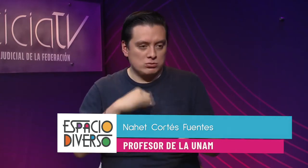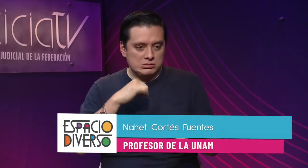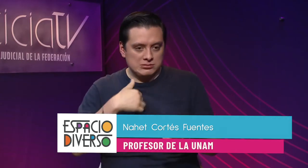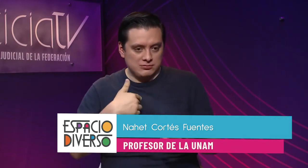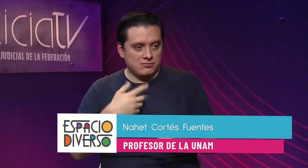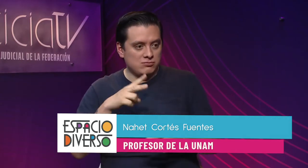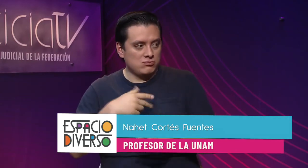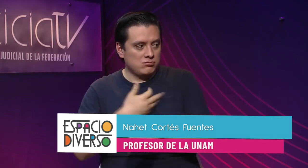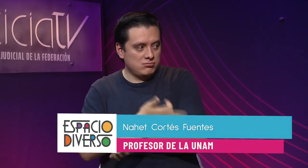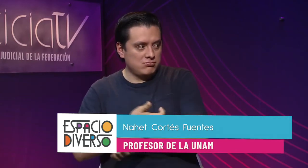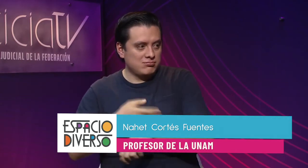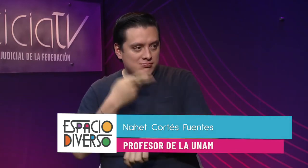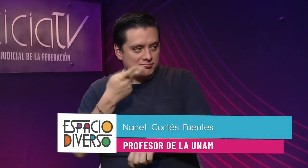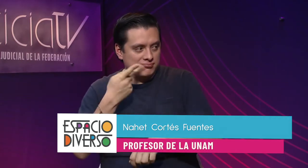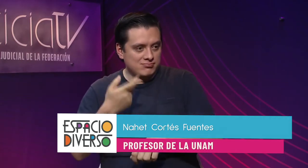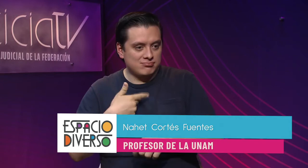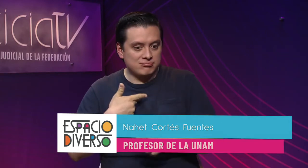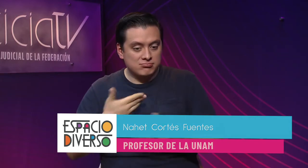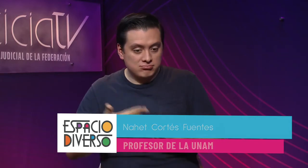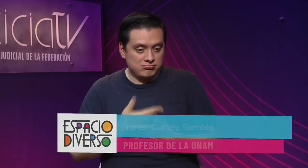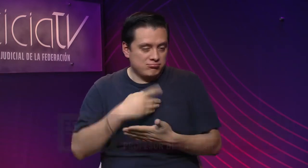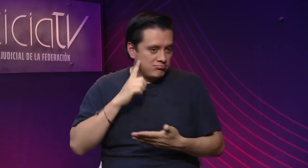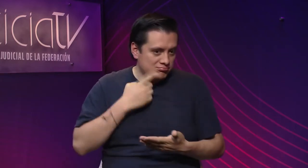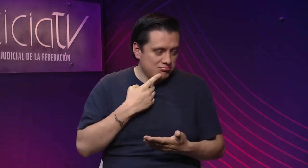sordos no dominamos el español y es el otro idioma.